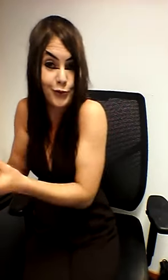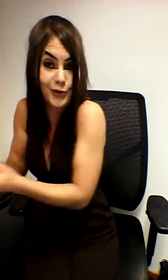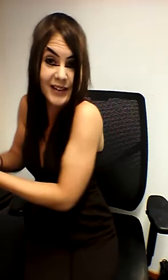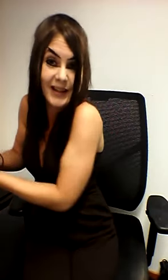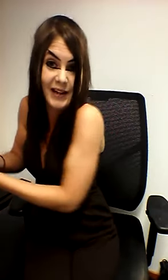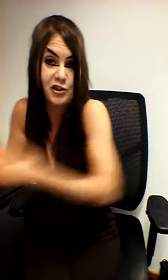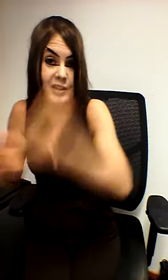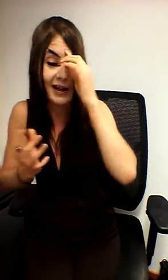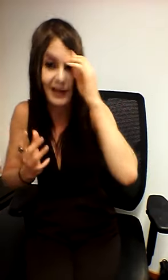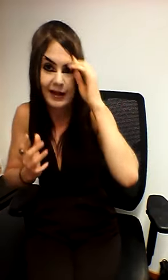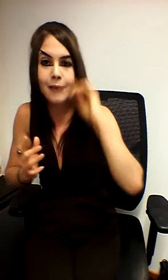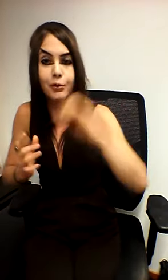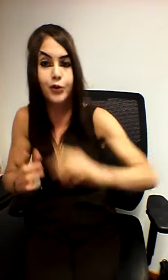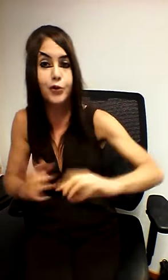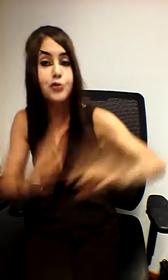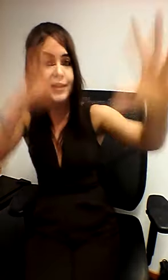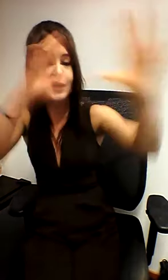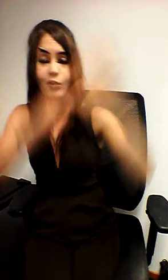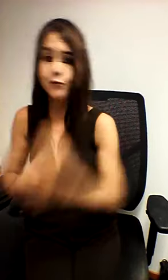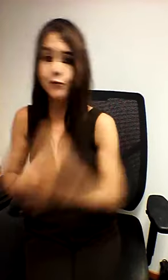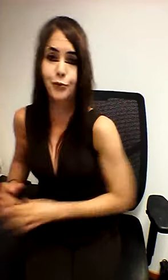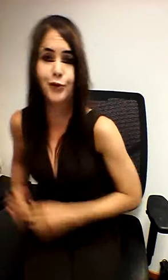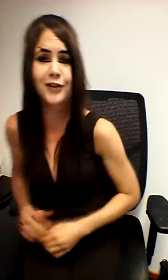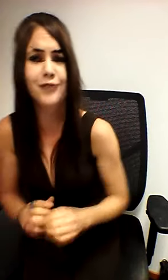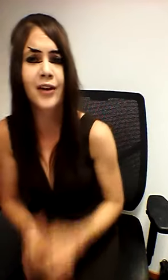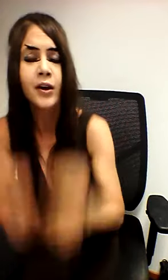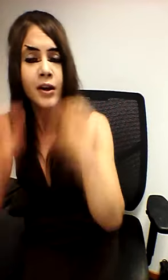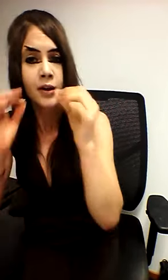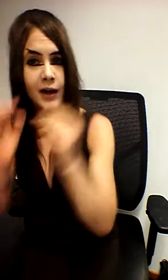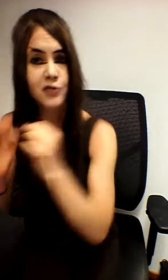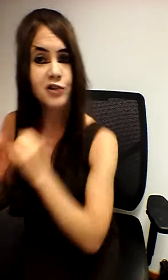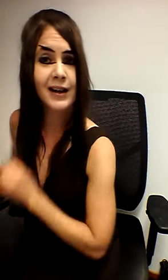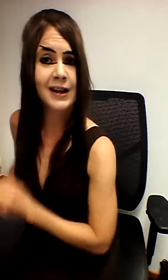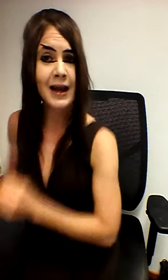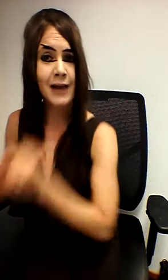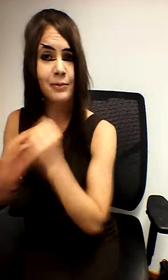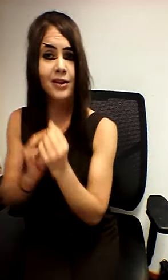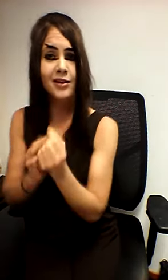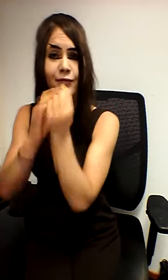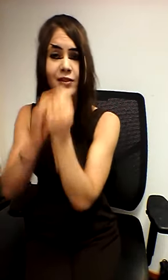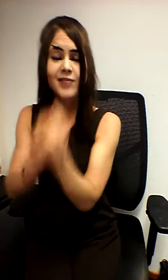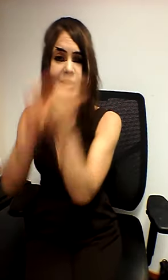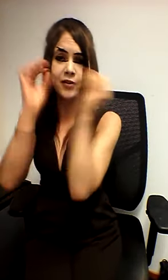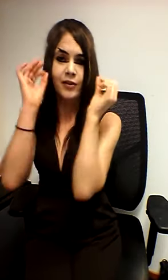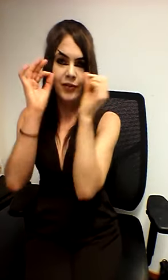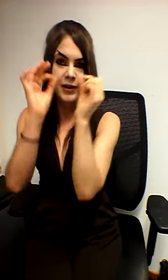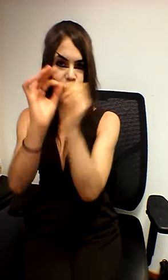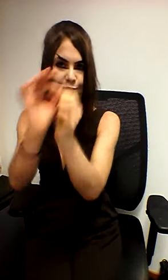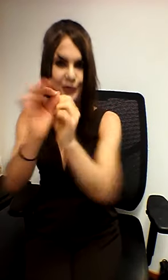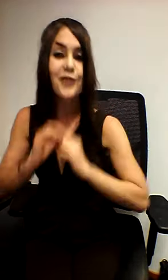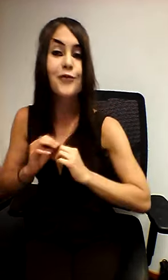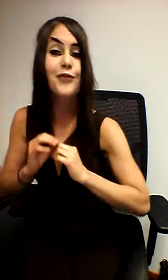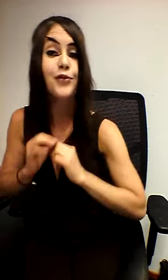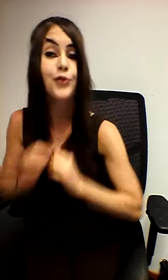uren geestelijke en lichamelijke rust tegenover uren van geestelijke en lichamelijke activiteit. Want enkel dan vindt dus